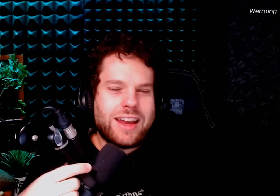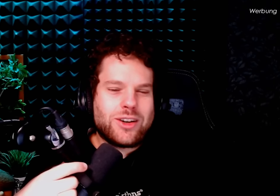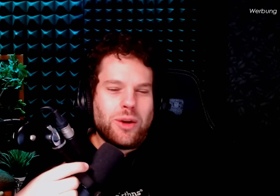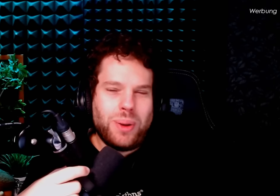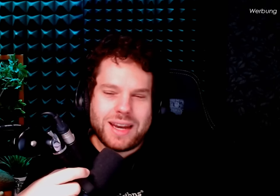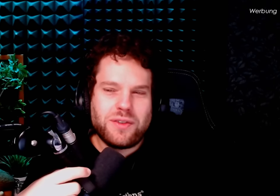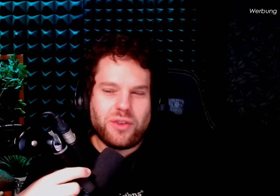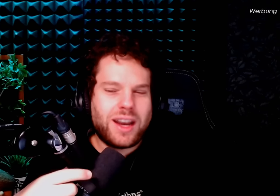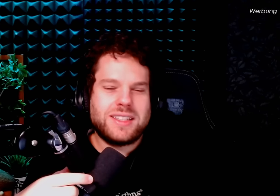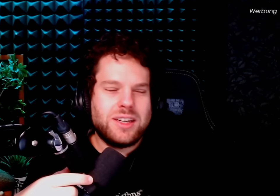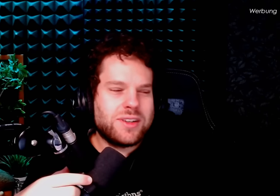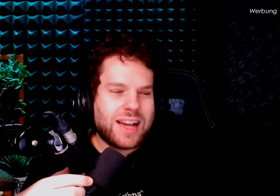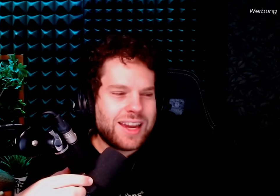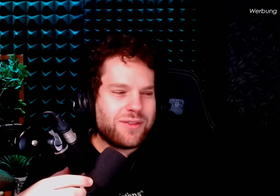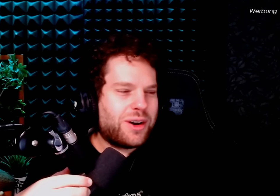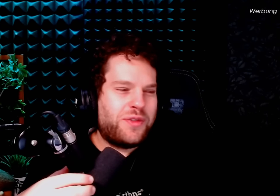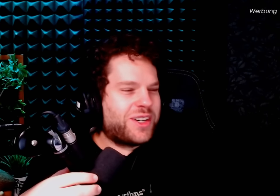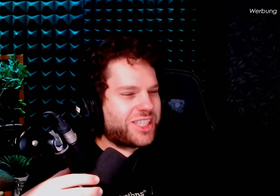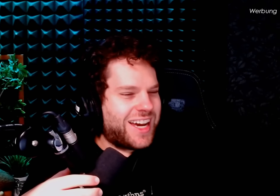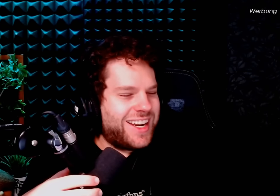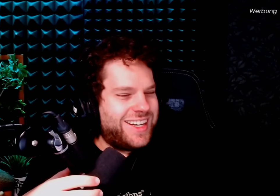Er hat eine komplette Folge gesehen und kein Wort verstanden.